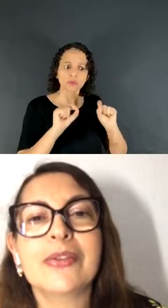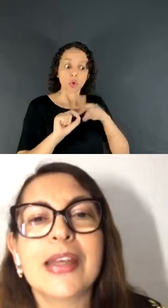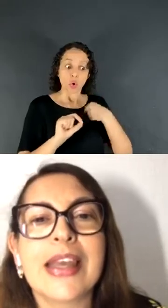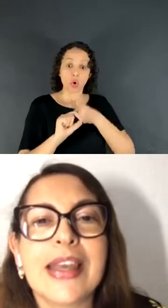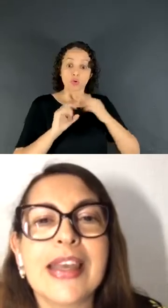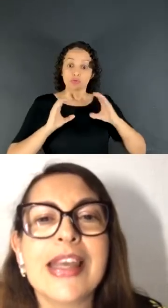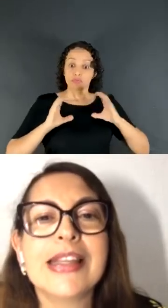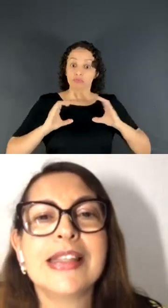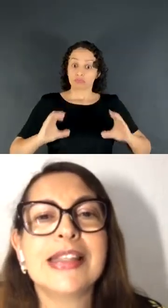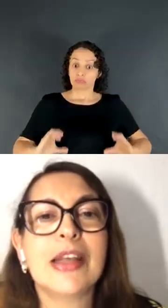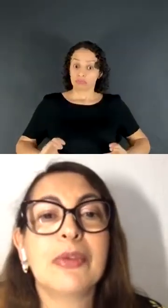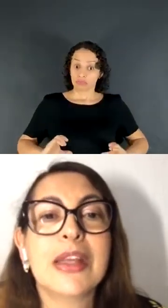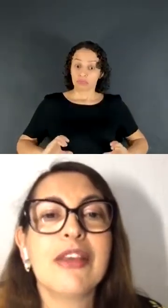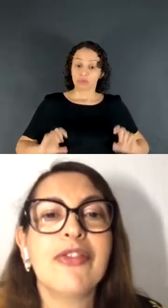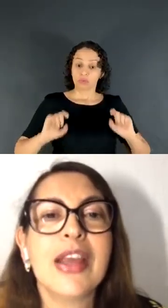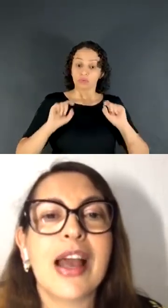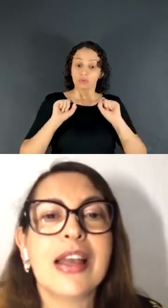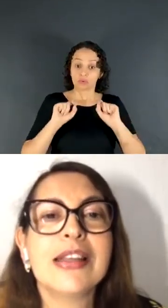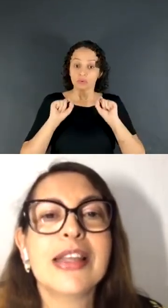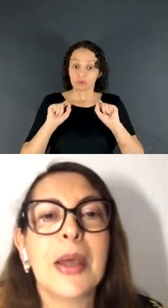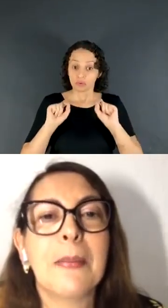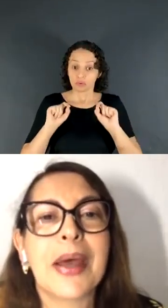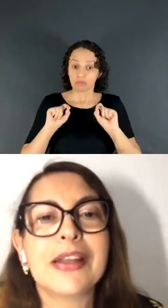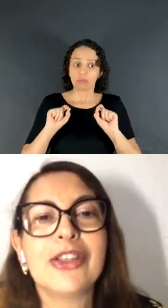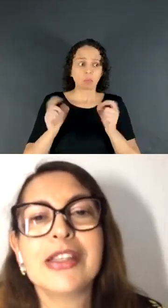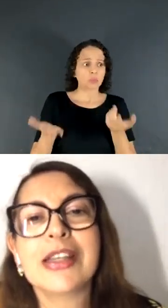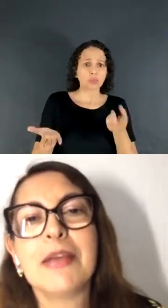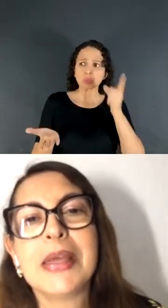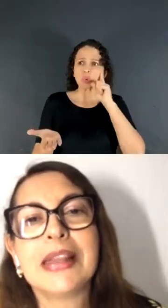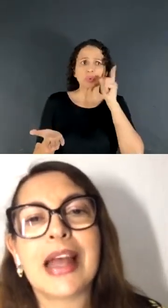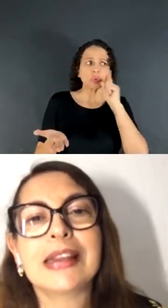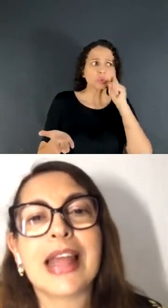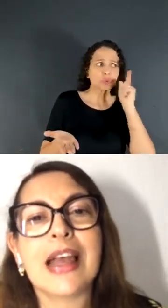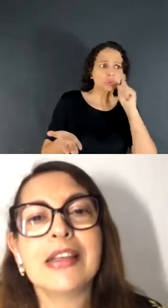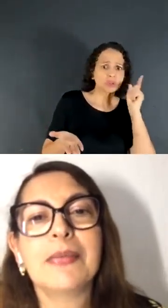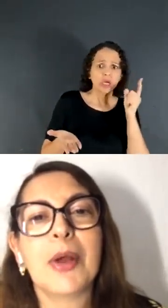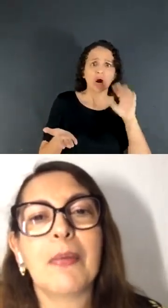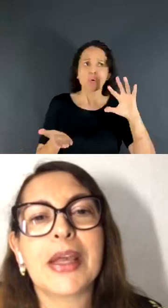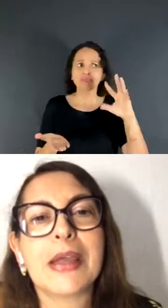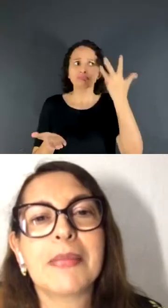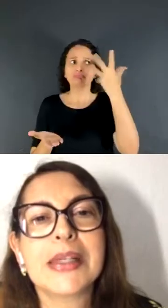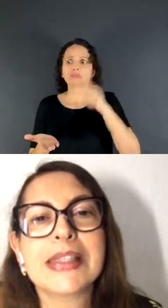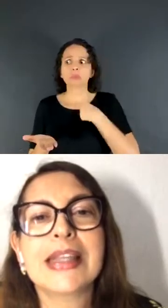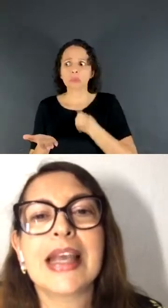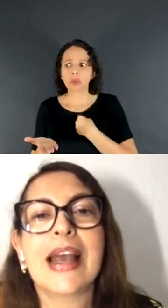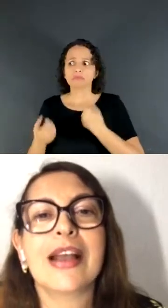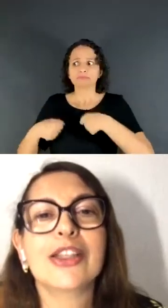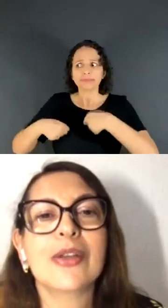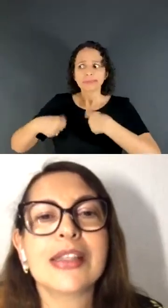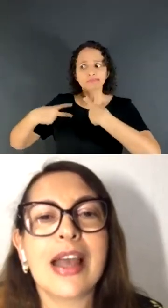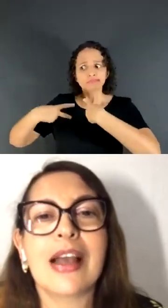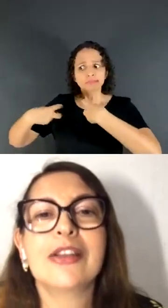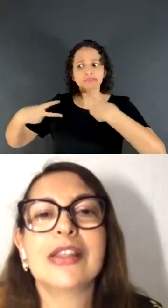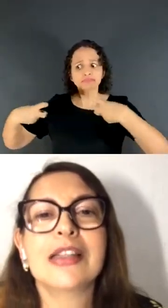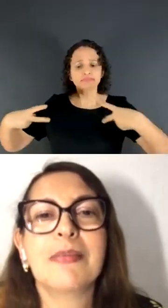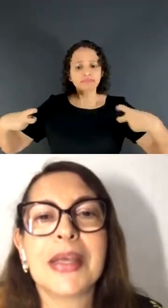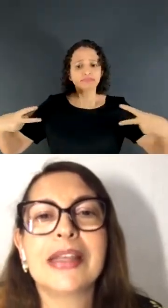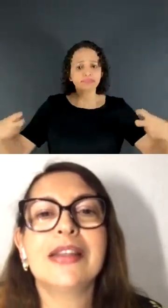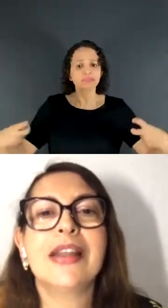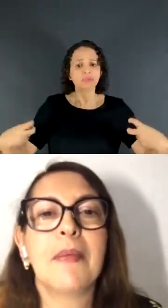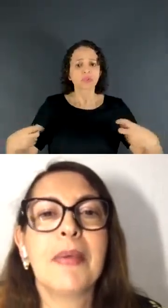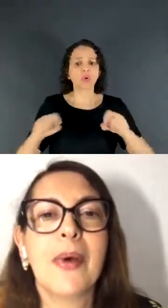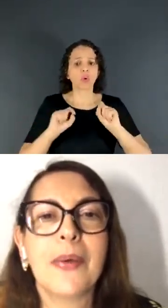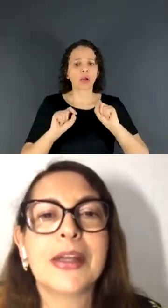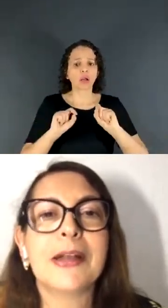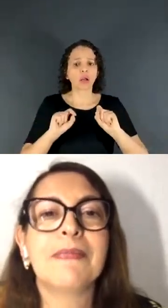comportamentos, esses são triviais para discriminar tais problemas associados às